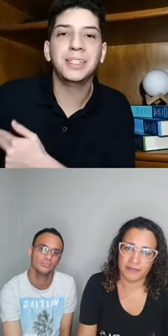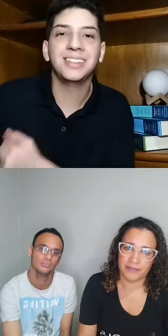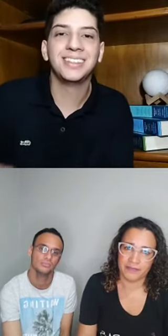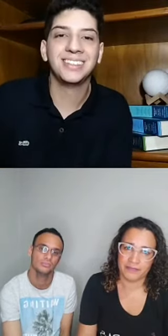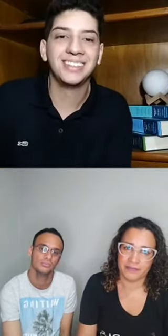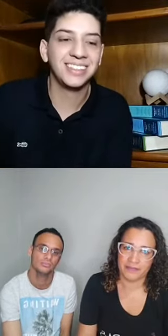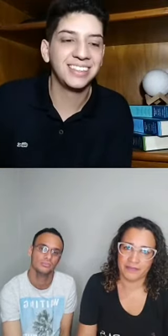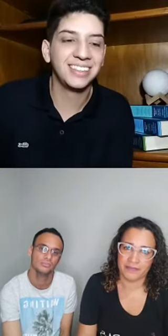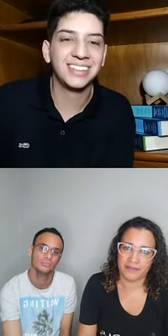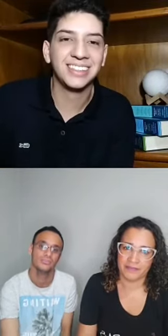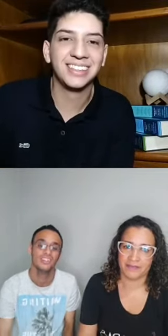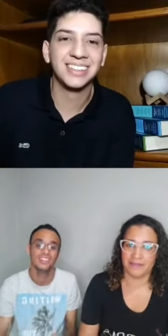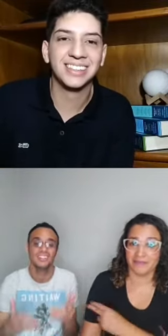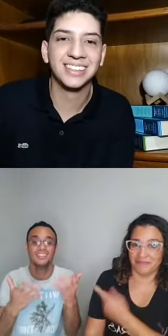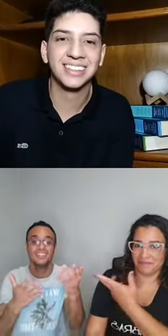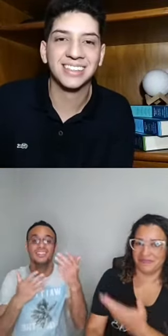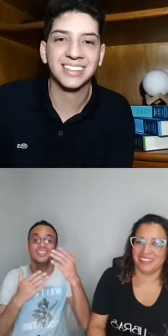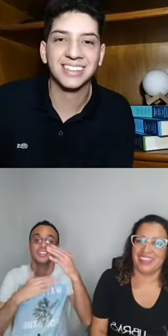Ronan?